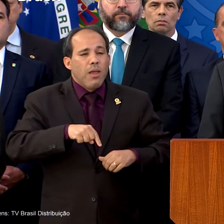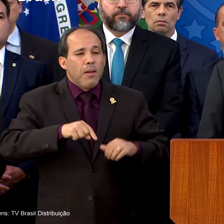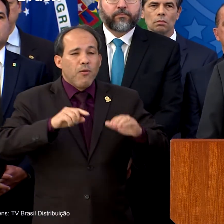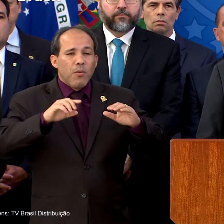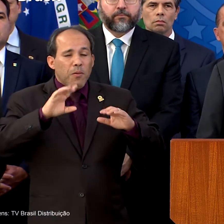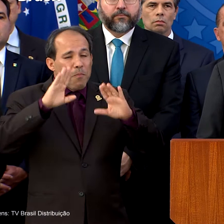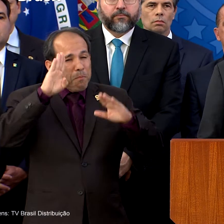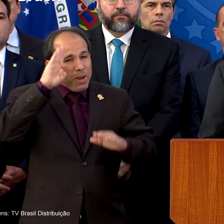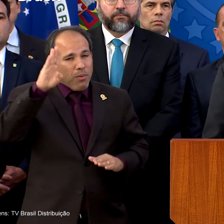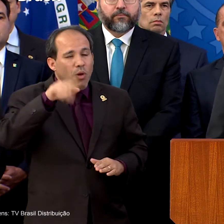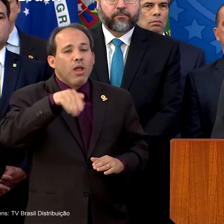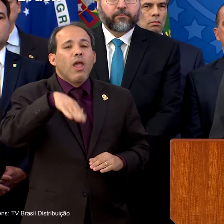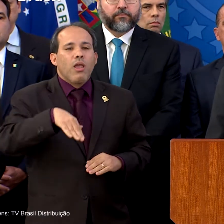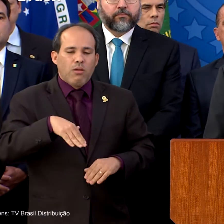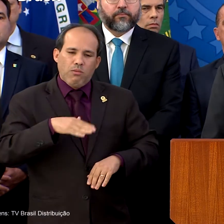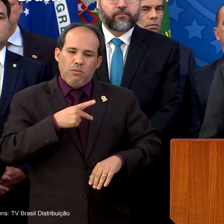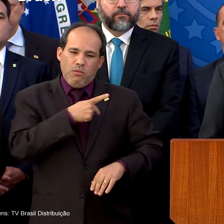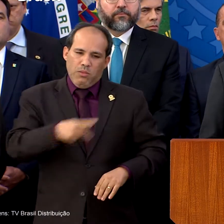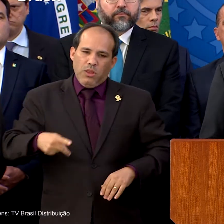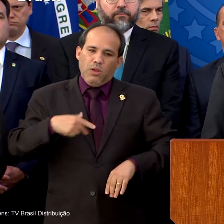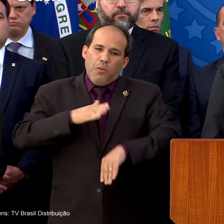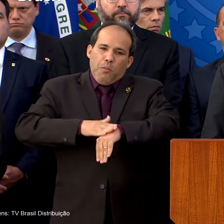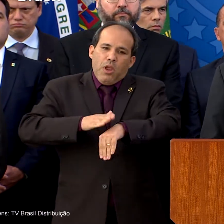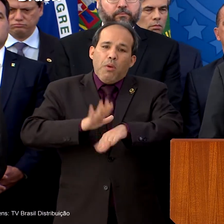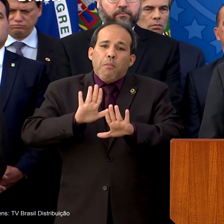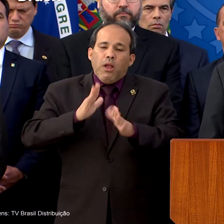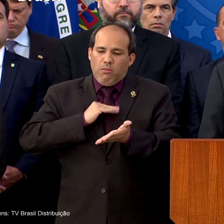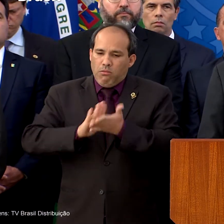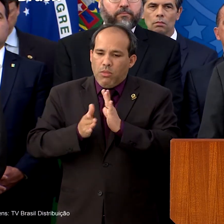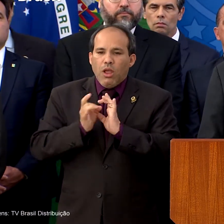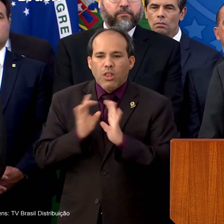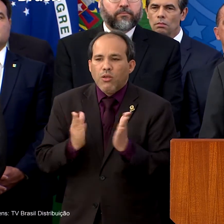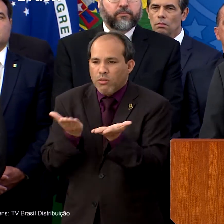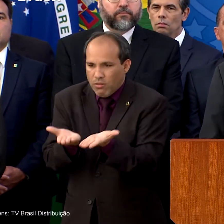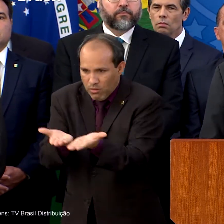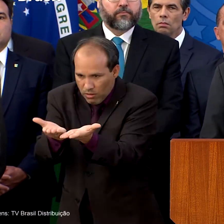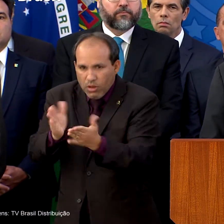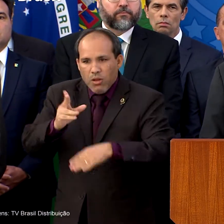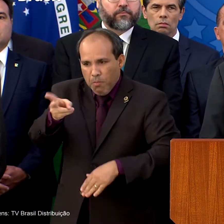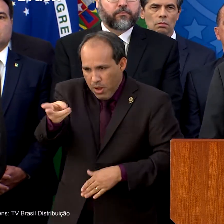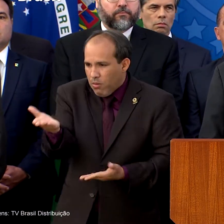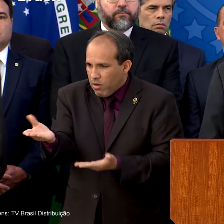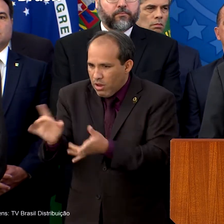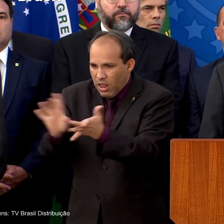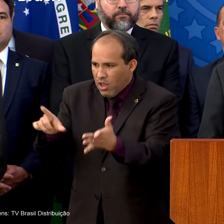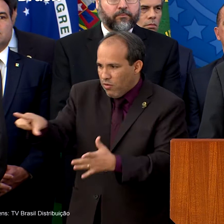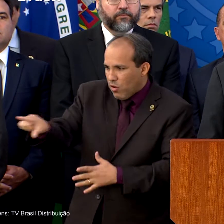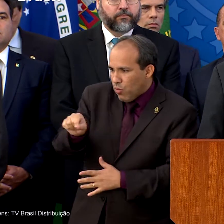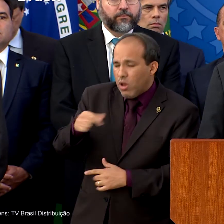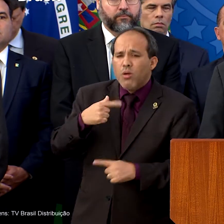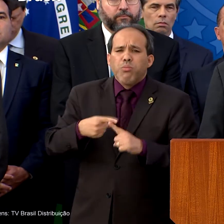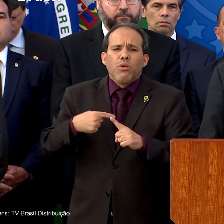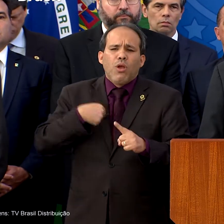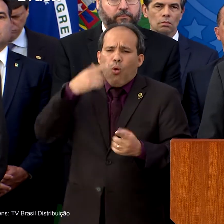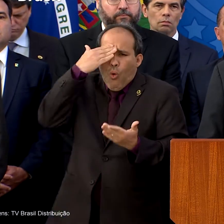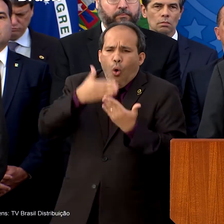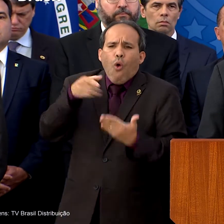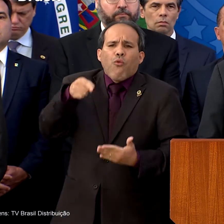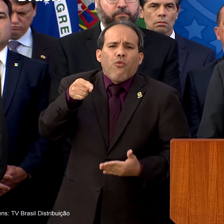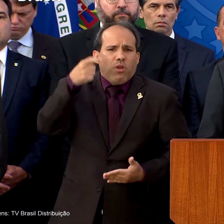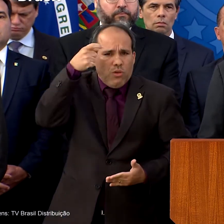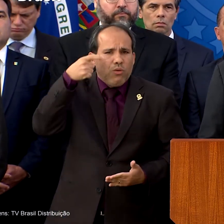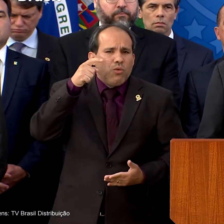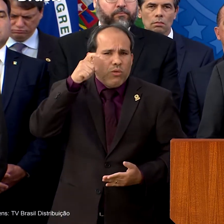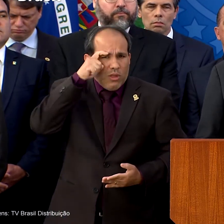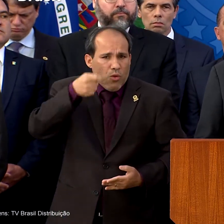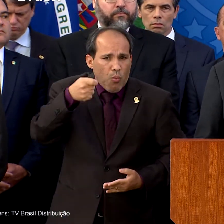do senhor presidente da república abre mão disso é porque confiava no seu sérgio moro oi